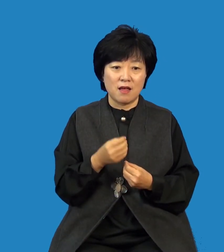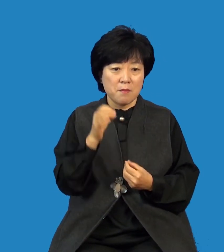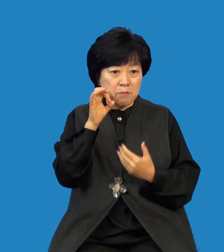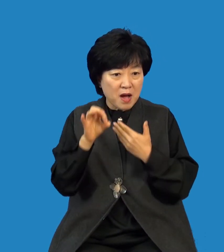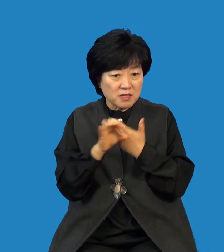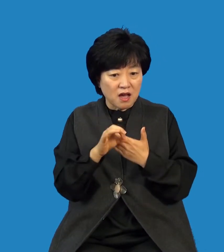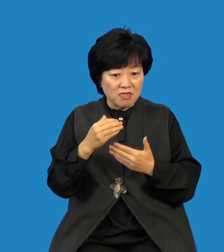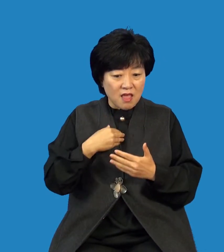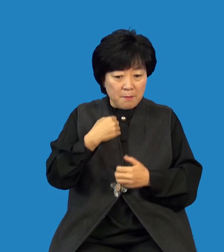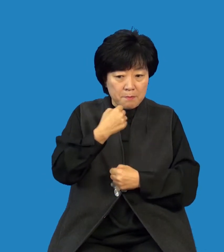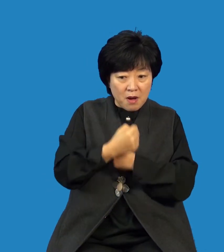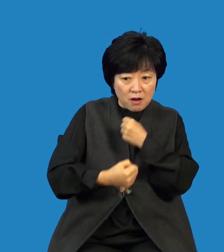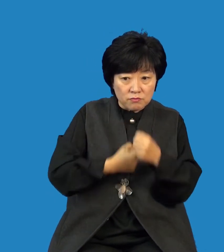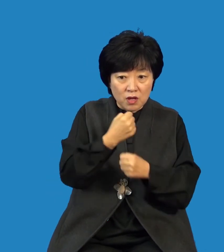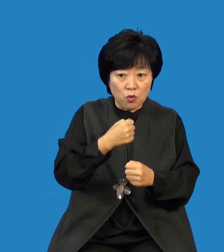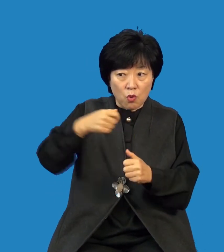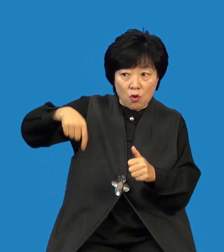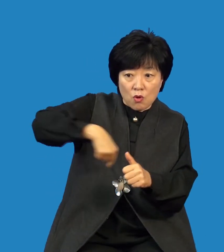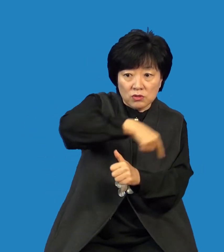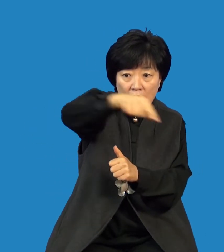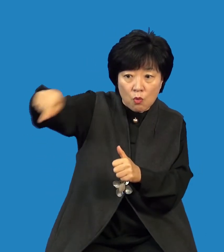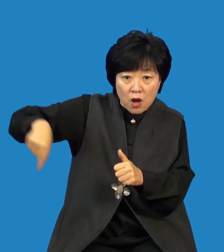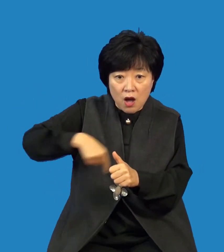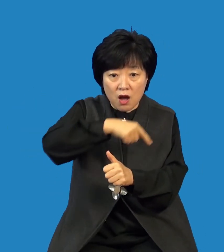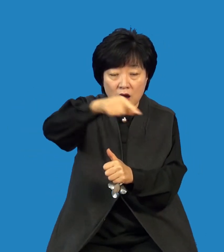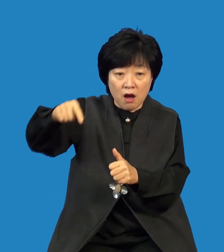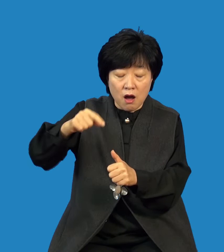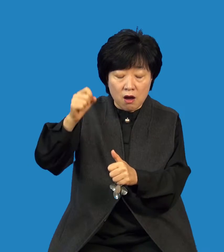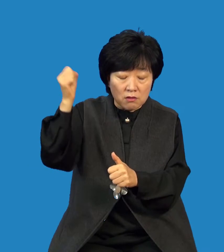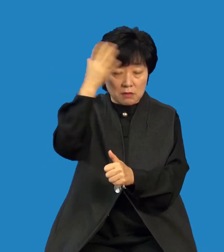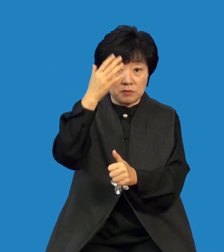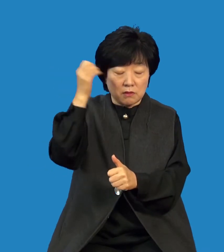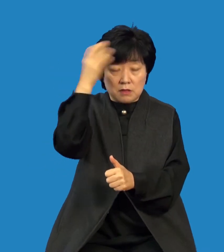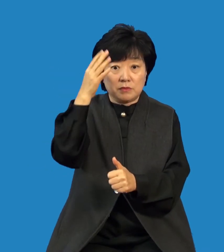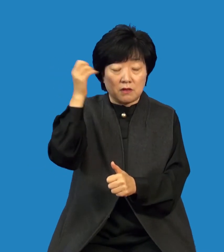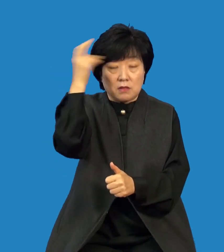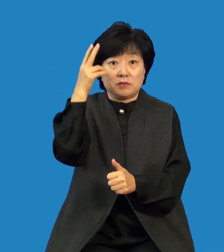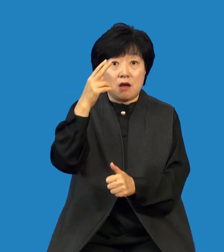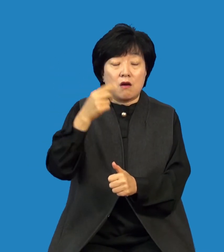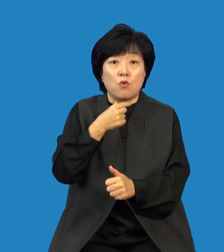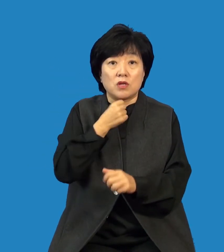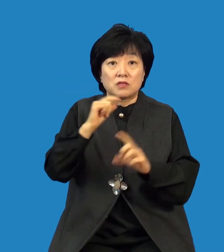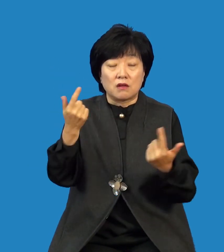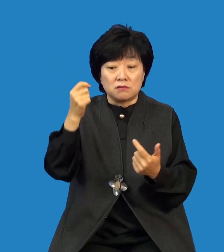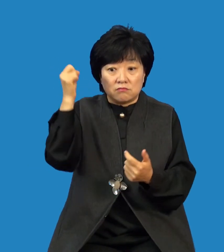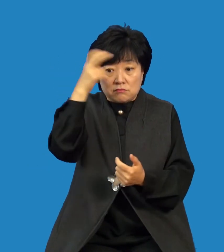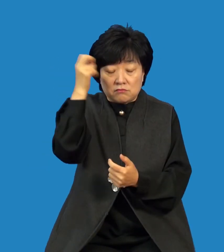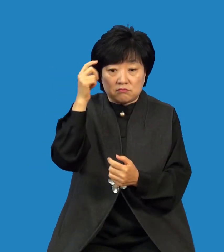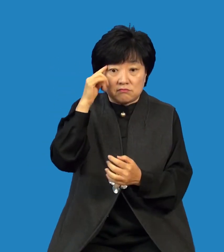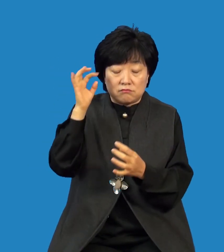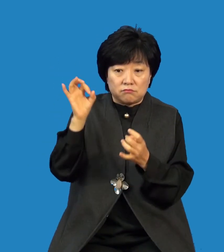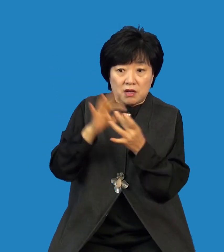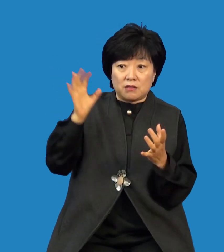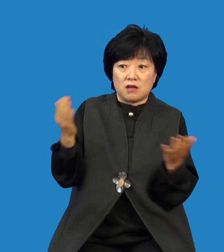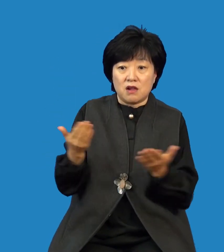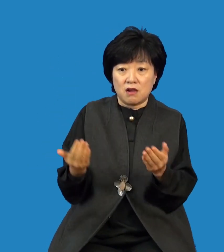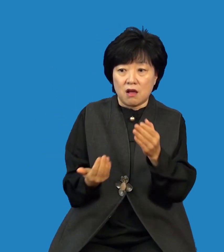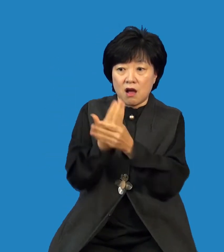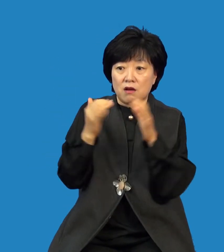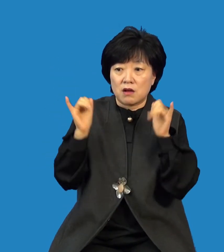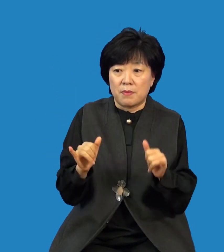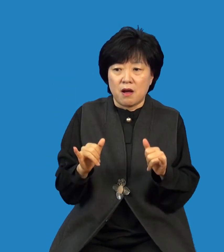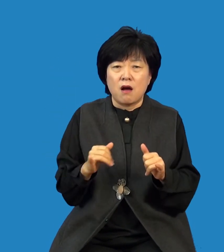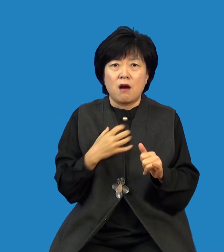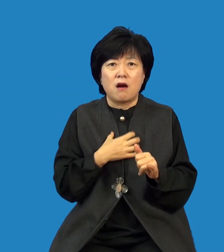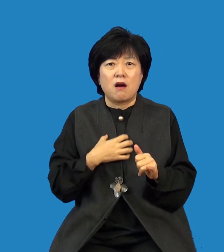불안한 거예요. 내 삶 가운데 무슨 일이 벌어지진 않을까? 내가 원하지 않는 상황이 일어나면 어떡하지? 그런 근심과 두려움 때문에 삶의 조종관을